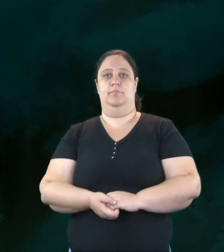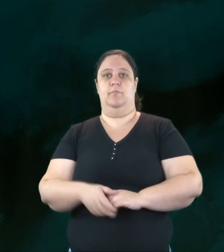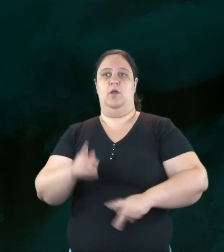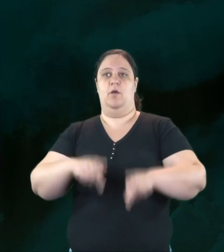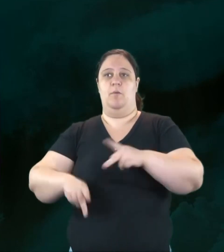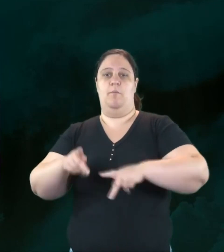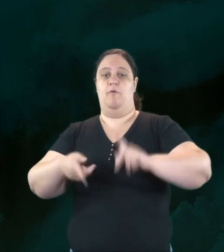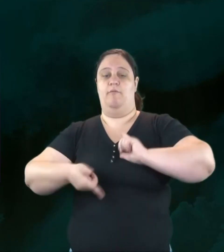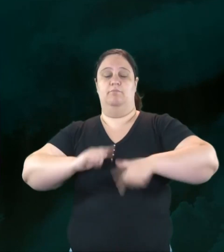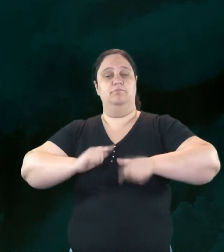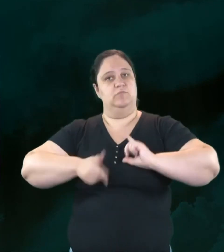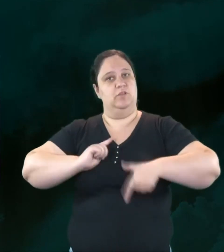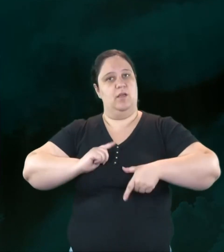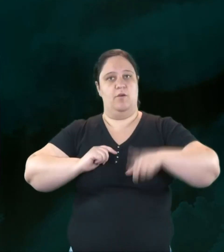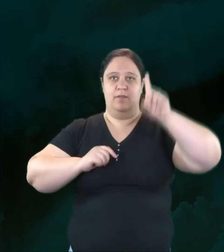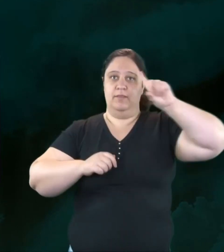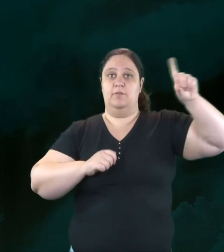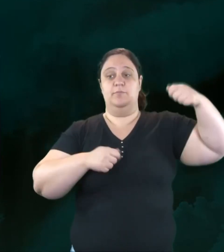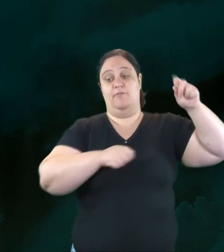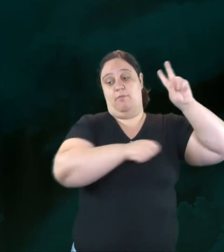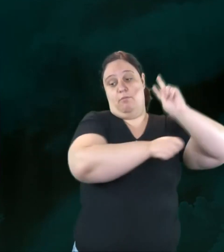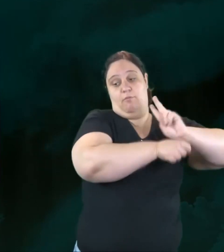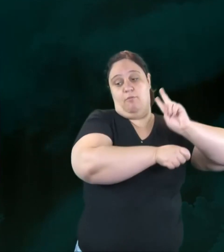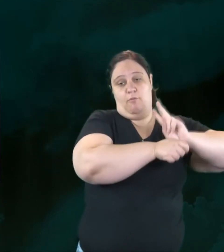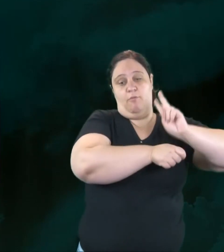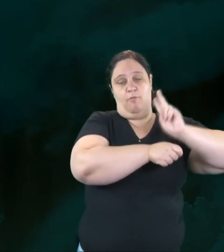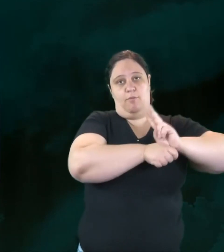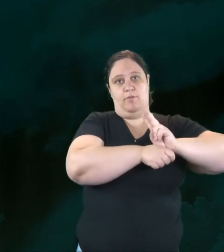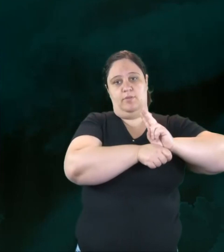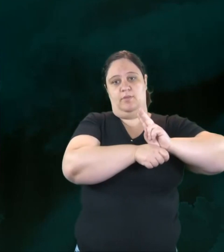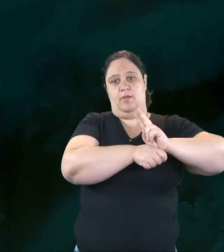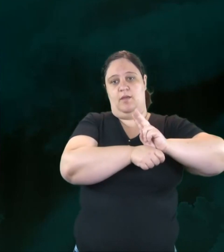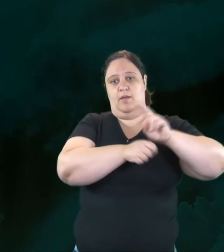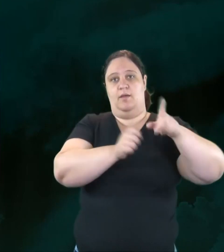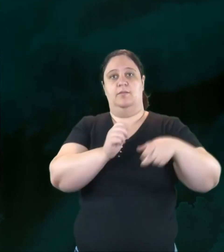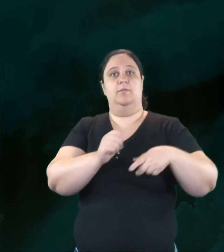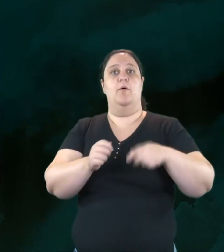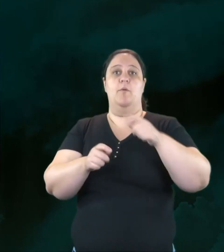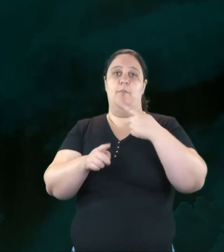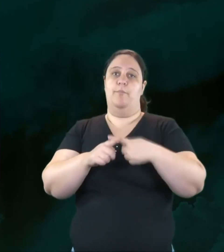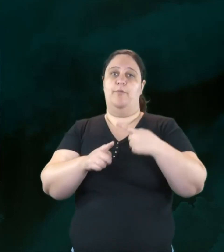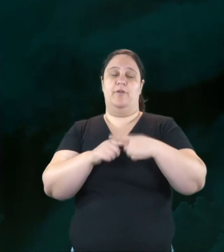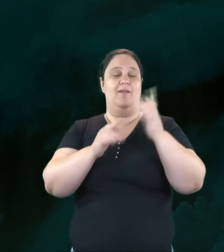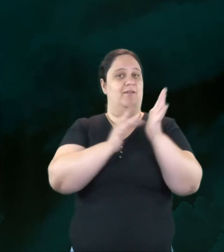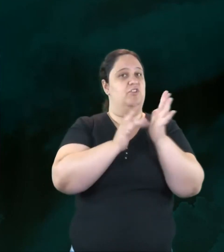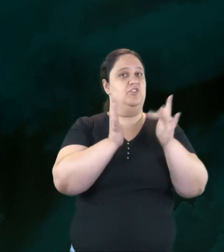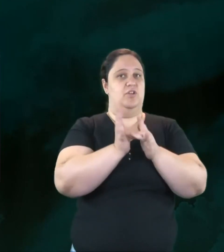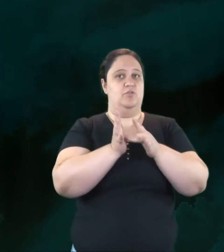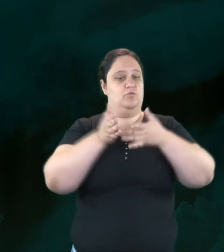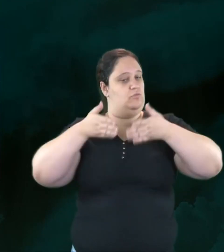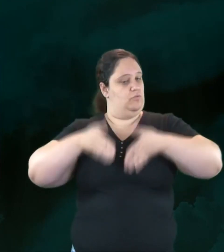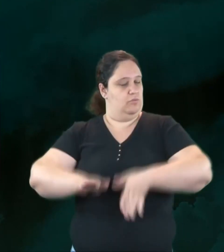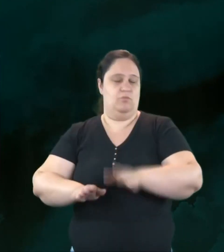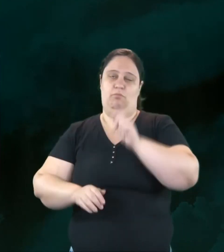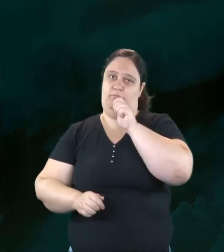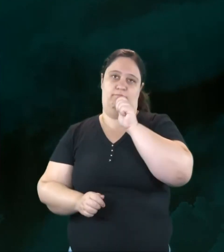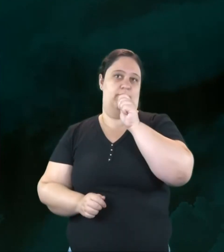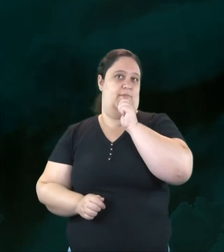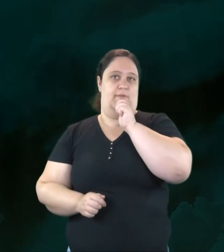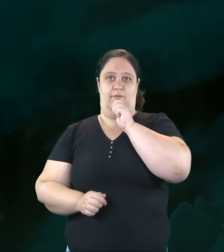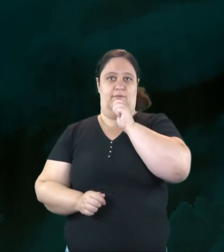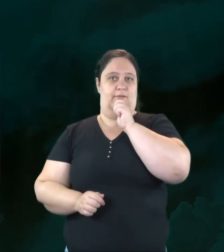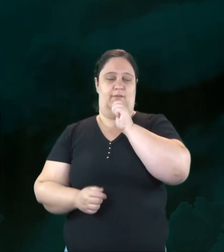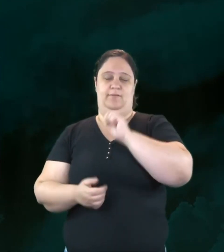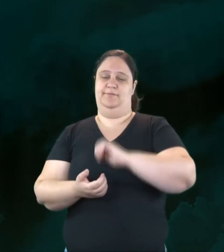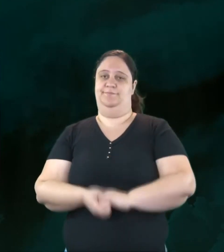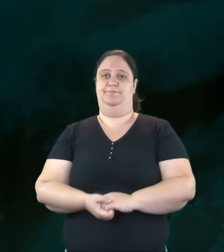precisava guardar esse povo enquanto não viesse a fé, enquanto não viesse Cristo para